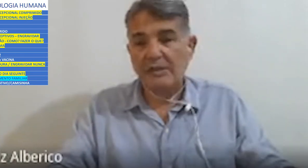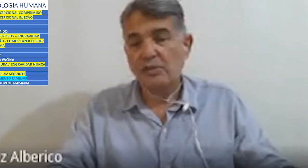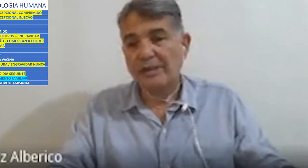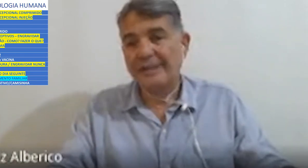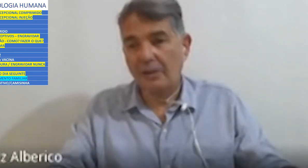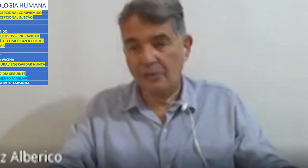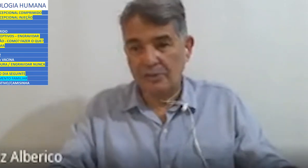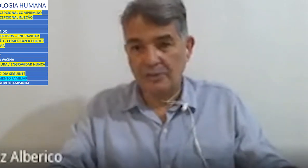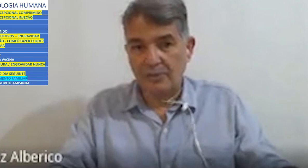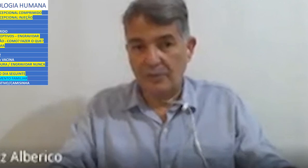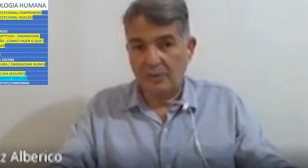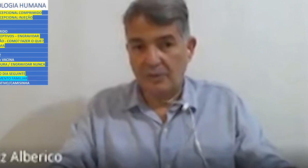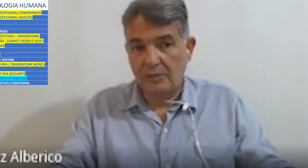Sexo anal.